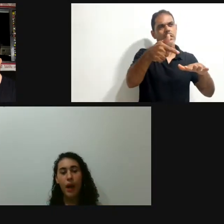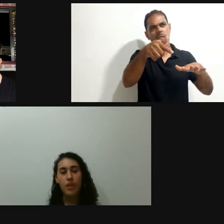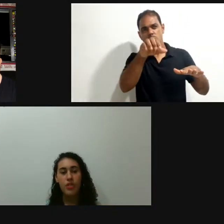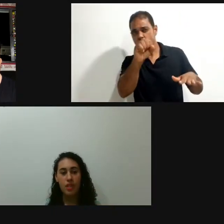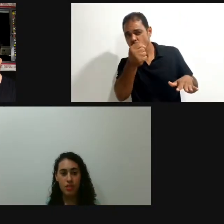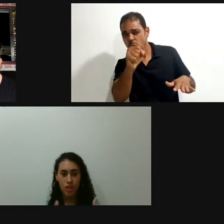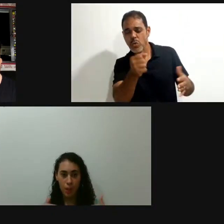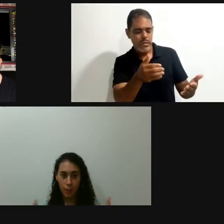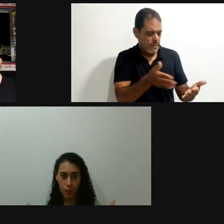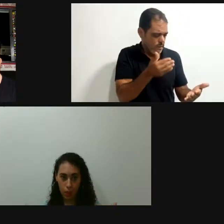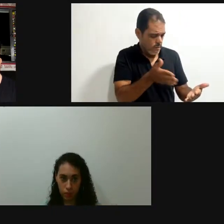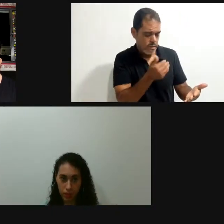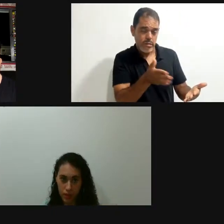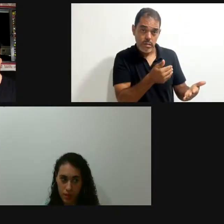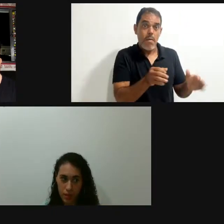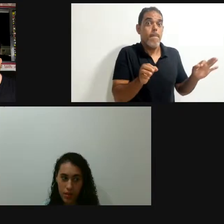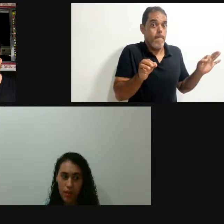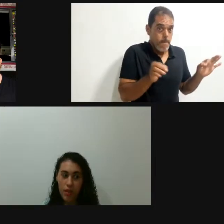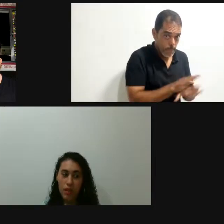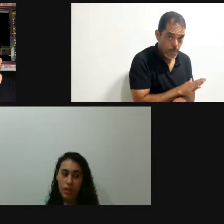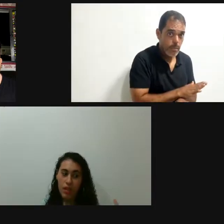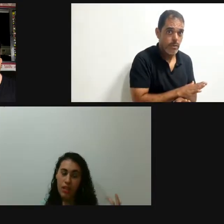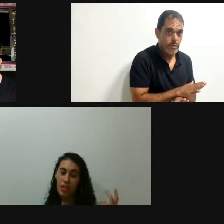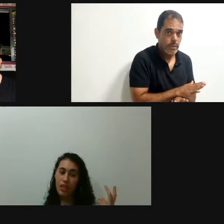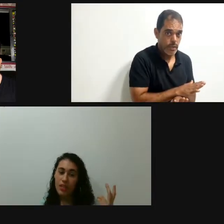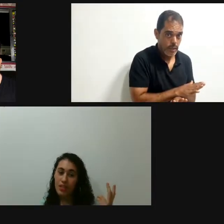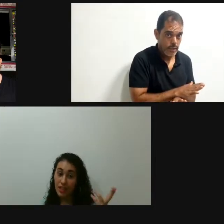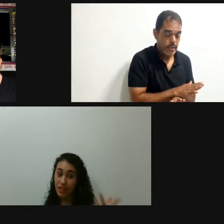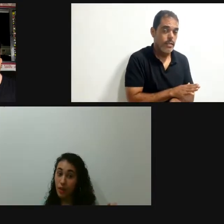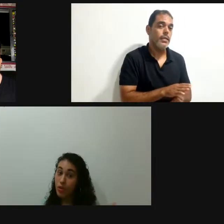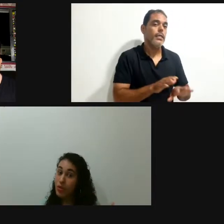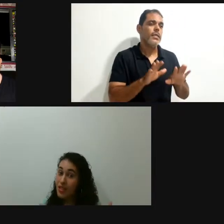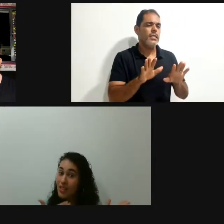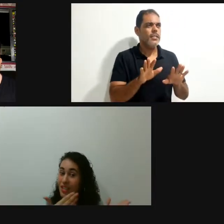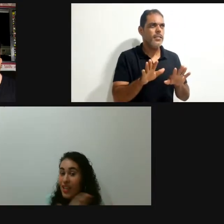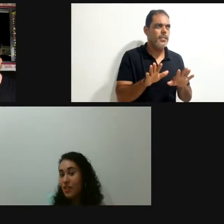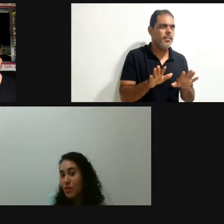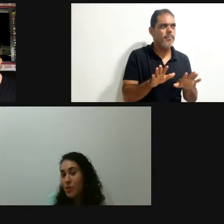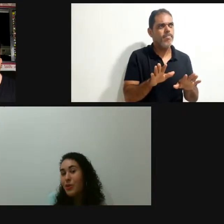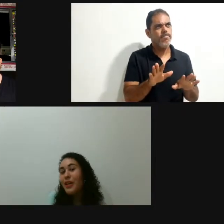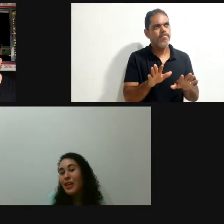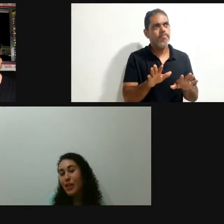78 páginas já prontas e 78 de